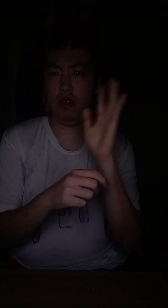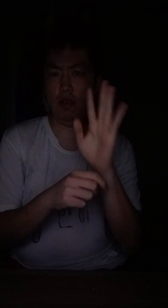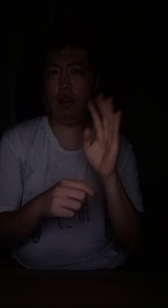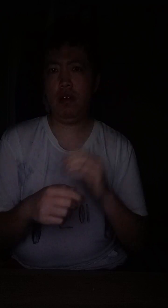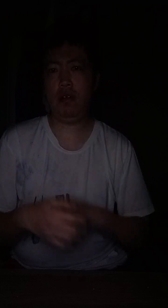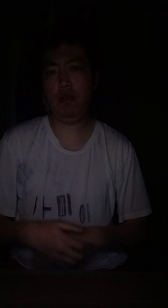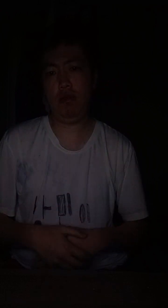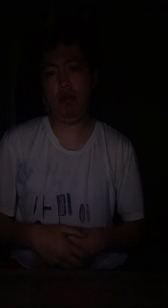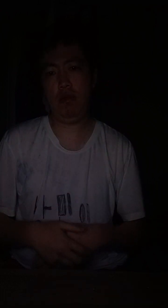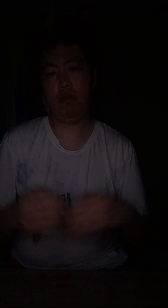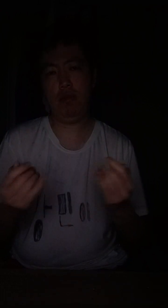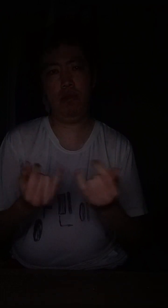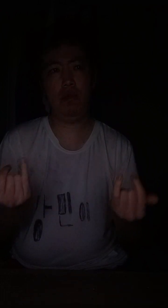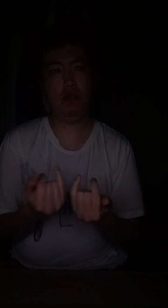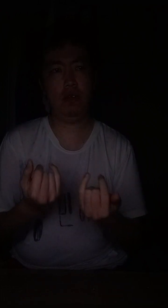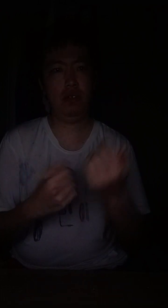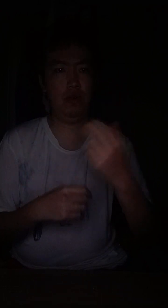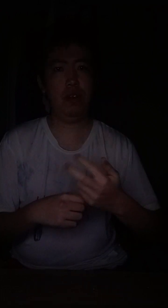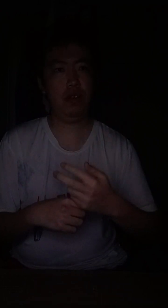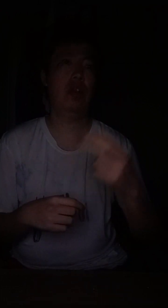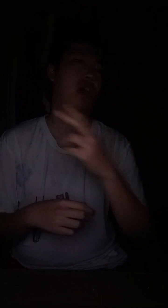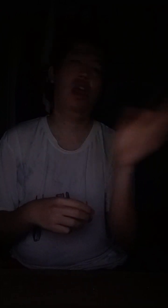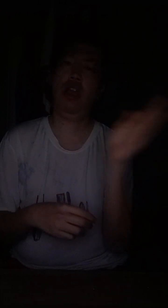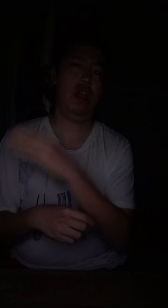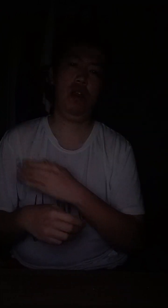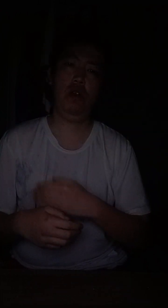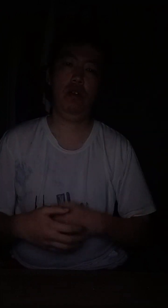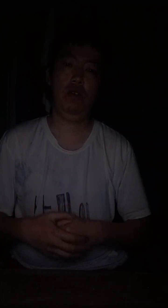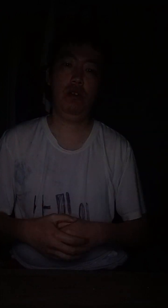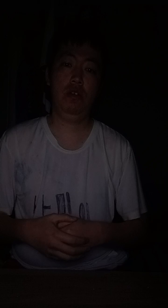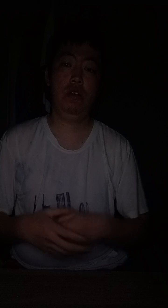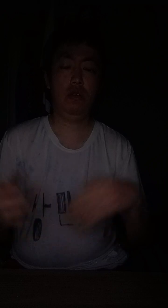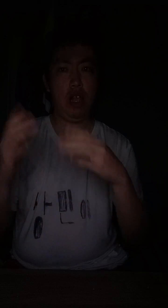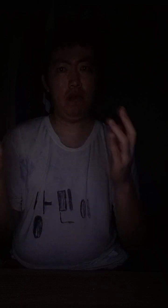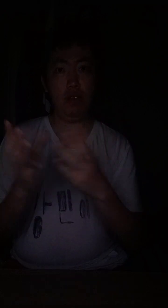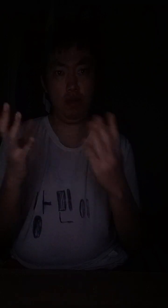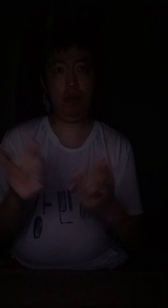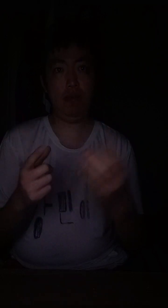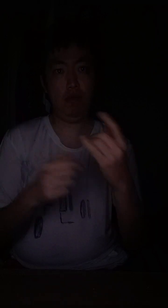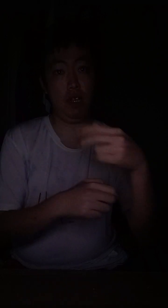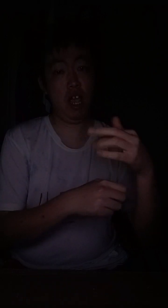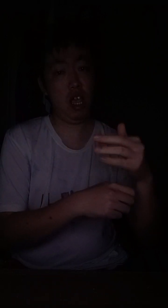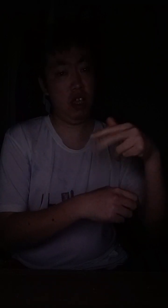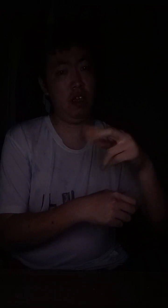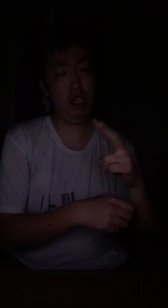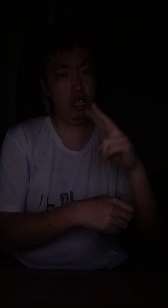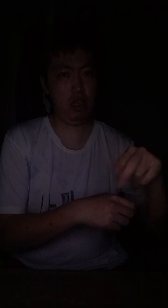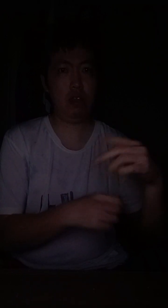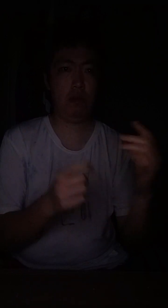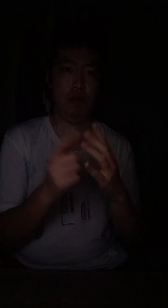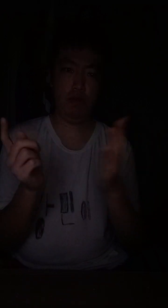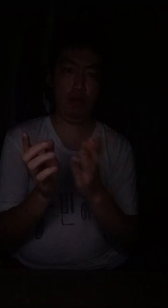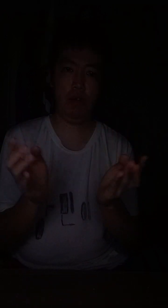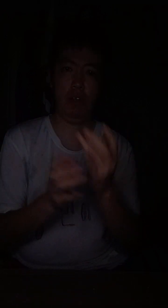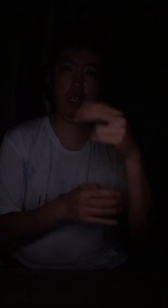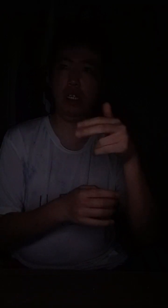하지만 법원은 이 같은 주장을 받아들이지 않았습니다. 서울 남부지법은 이른바 2인 체제 방통위의 KBS 이사 추천